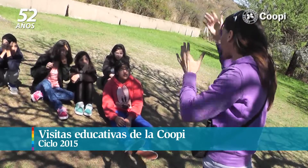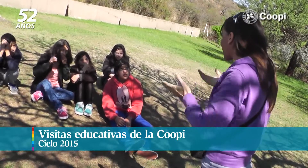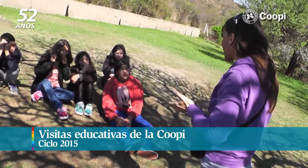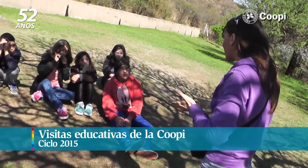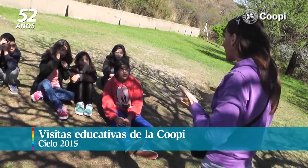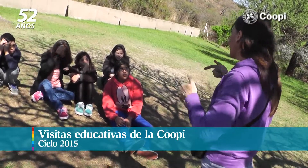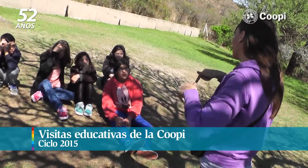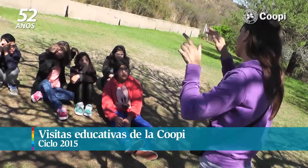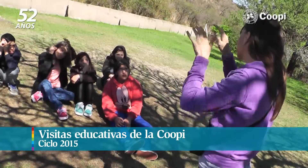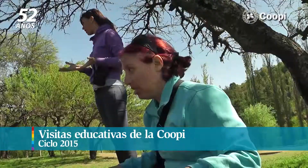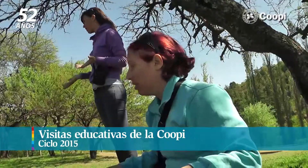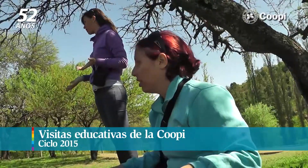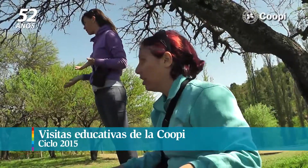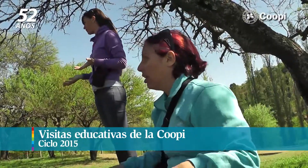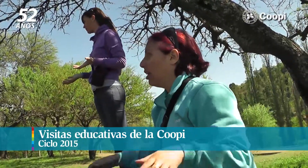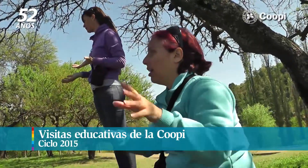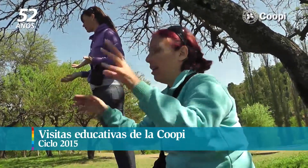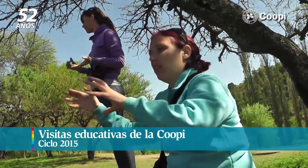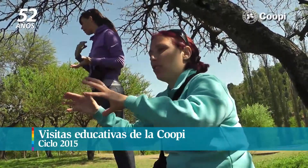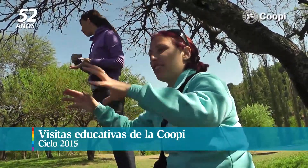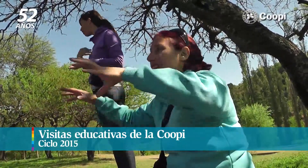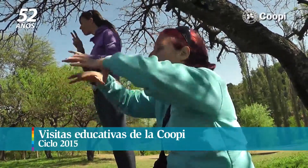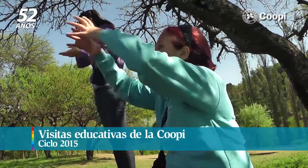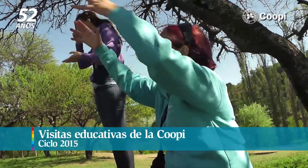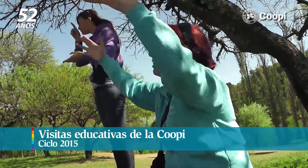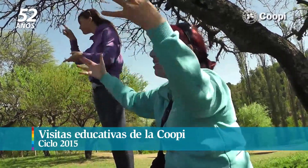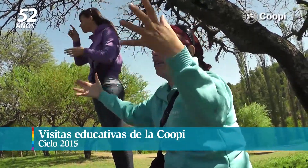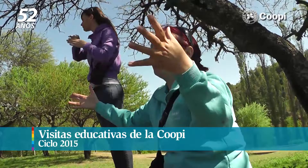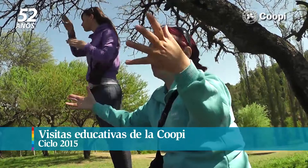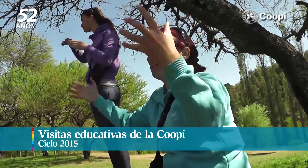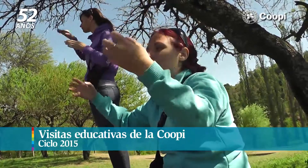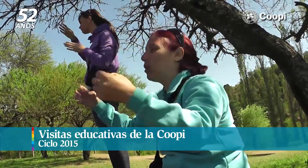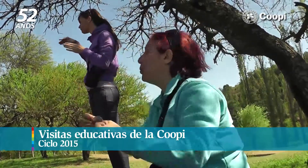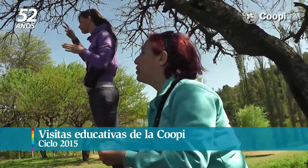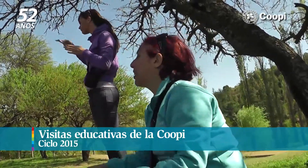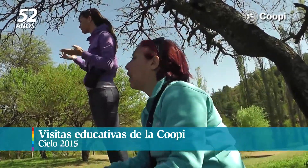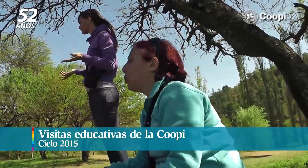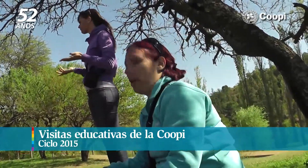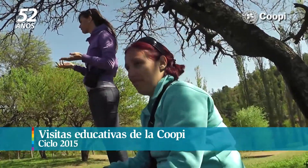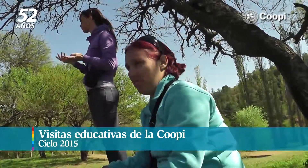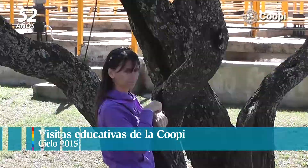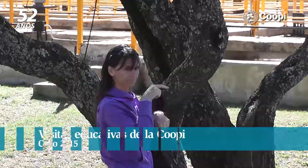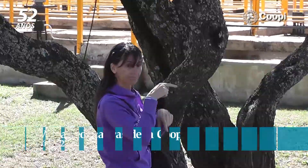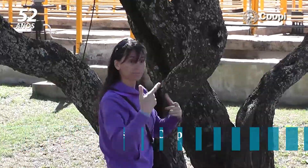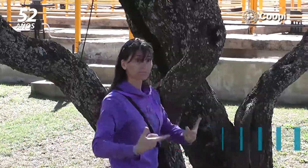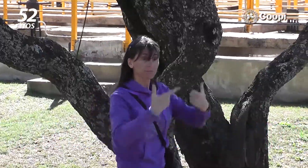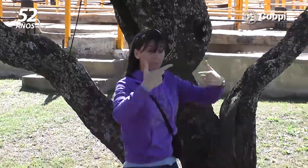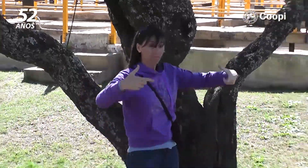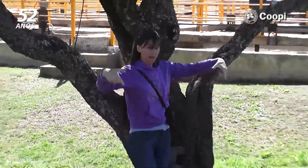hace falta, ¿sí? Entonces dejo de tener ese bosque que me junta agua, ¿sí? ¿Y qué